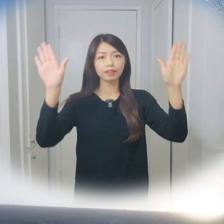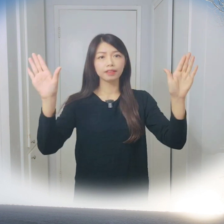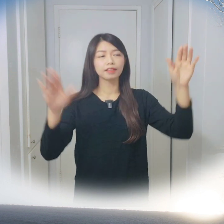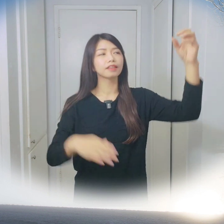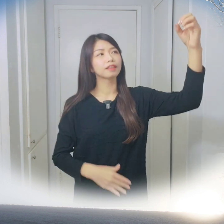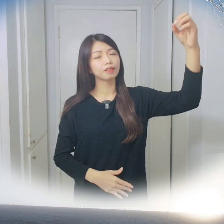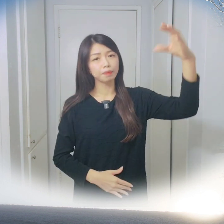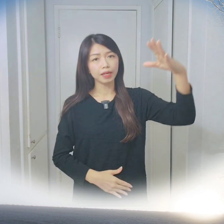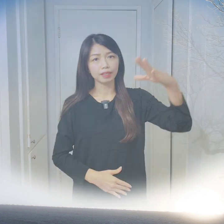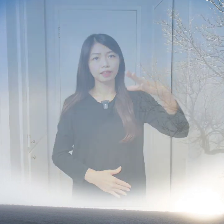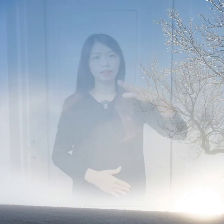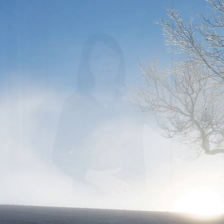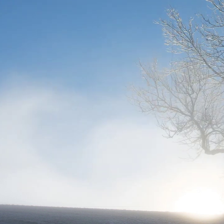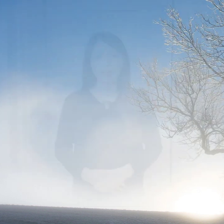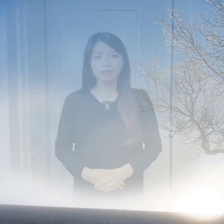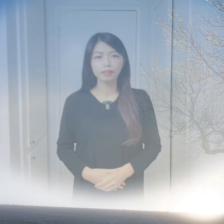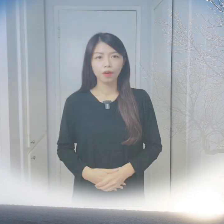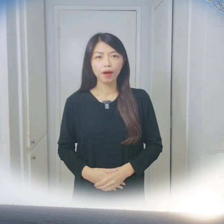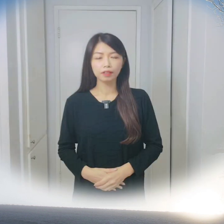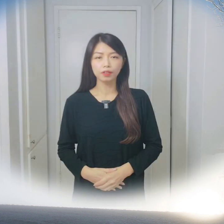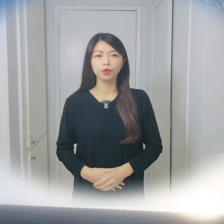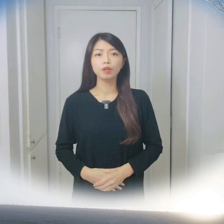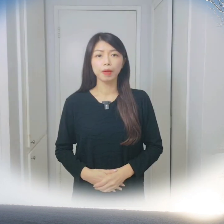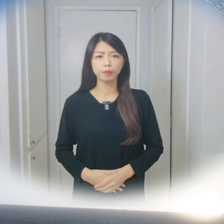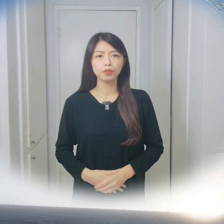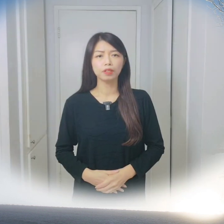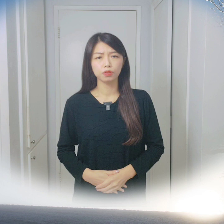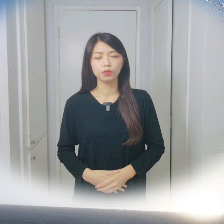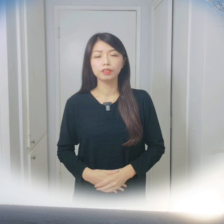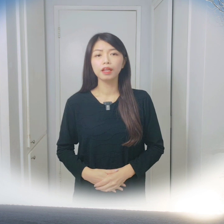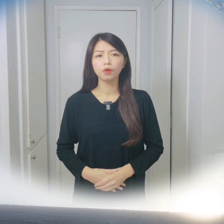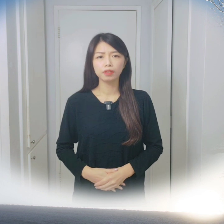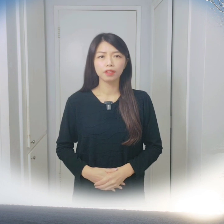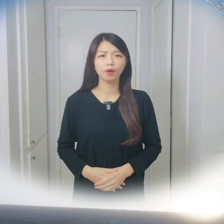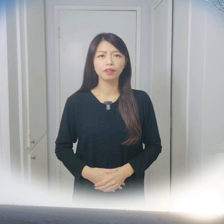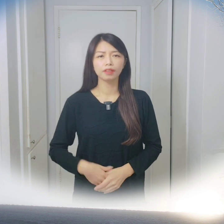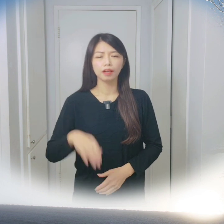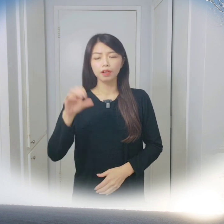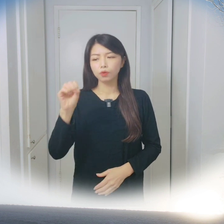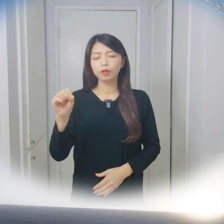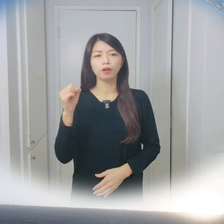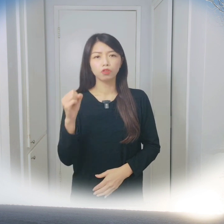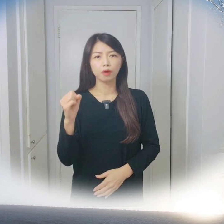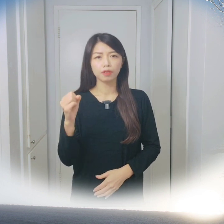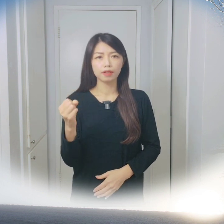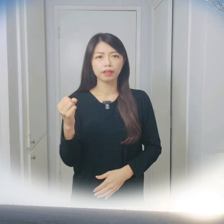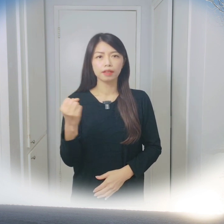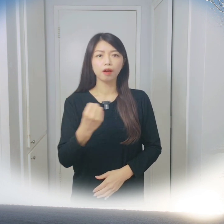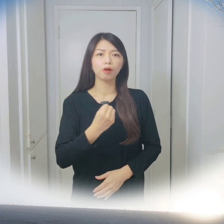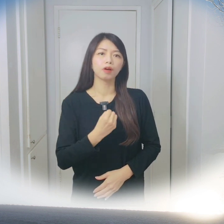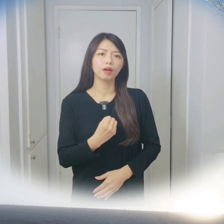밝은 빛. 은혜와 긍휼을 베푸시는 주. 은혜라고 하는 뜻의 수어는 손을 이렇게 주먹든